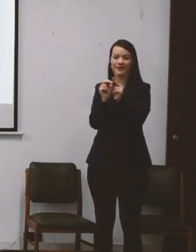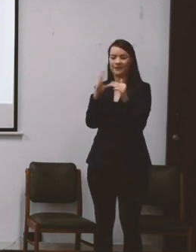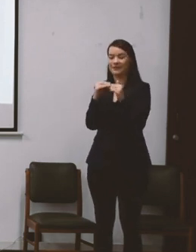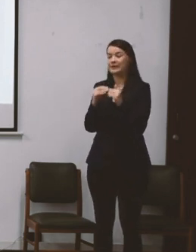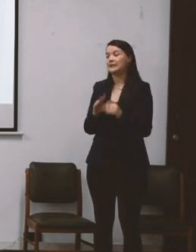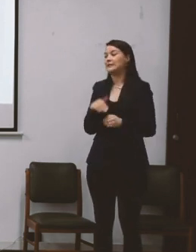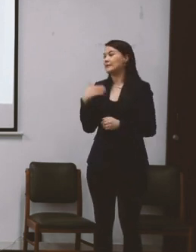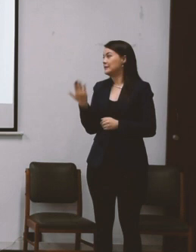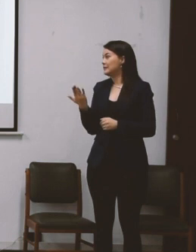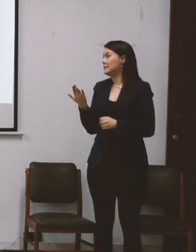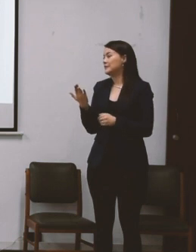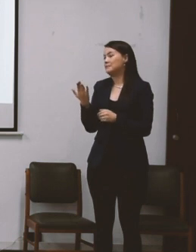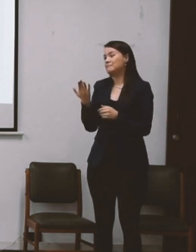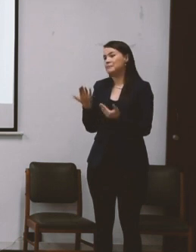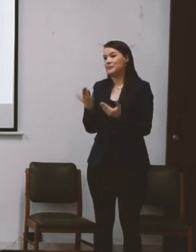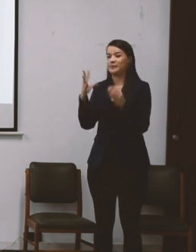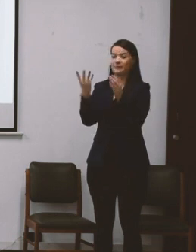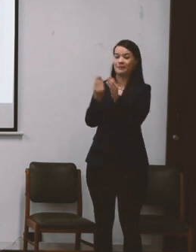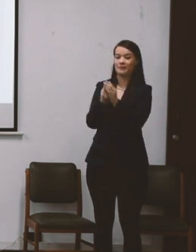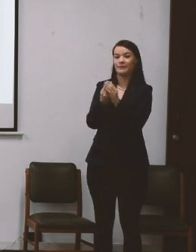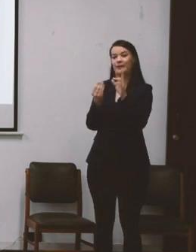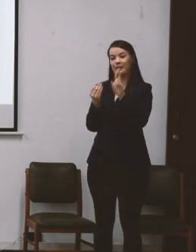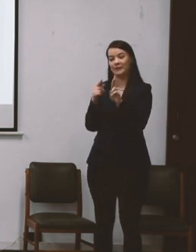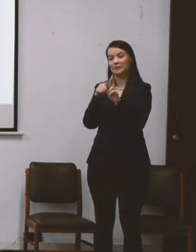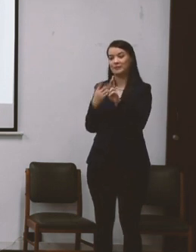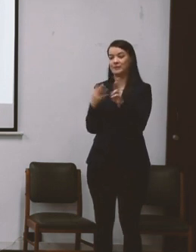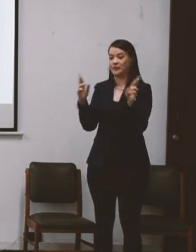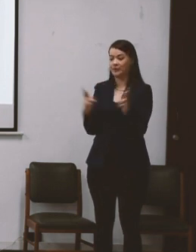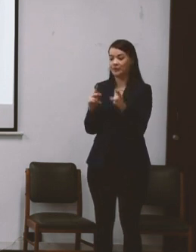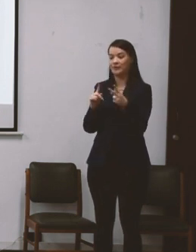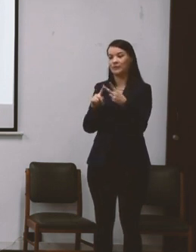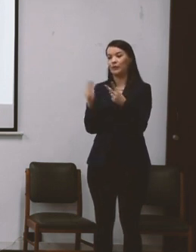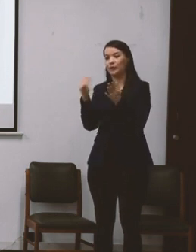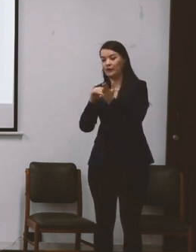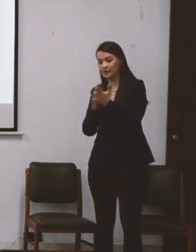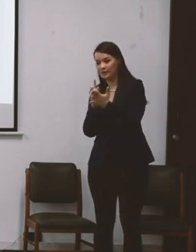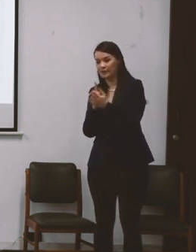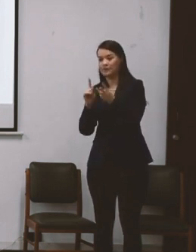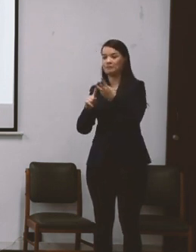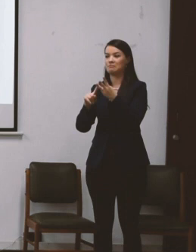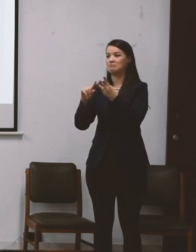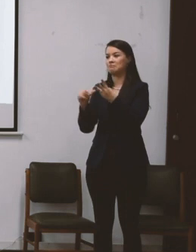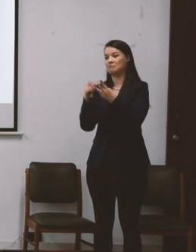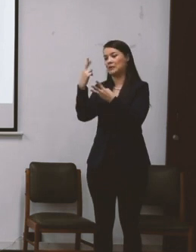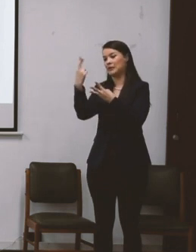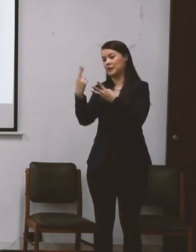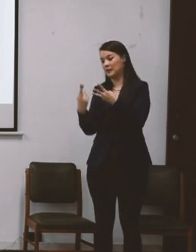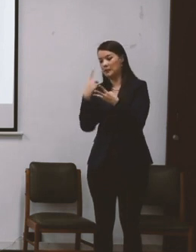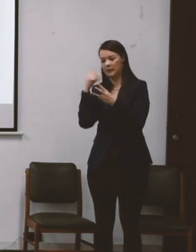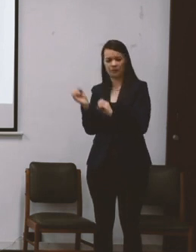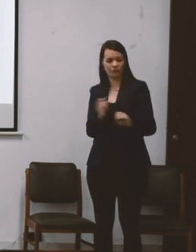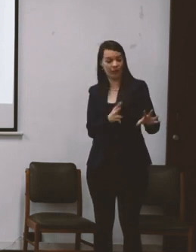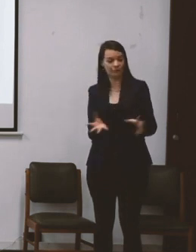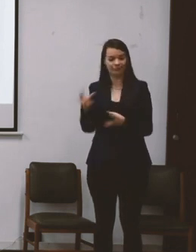hace uso de la triple R: reducir, reciclar y reutilizar, a esos sujetos constituidos como desechos en la